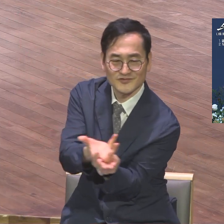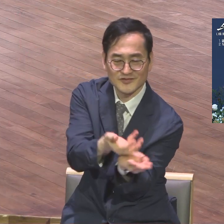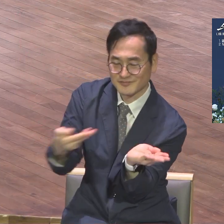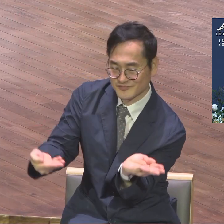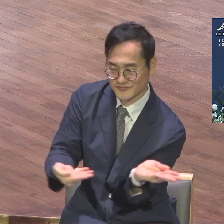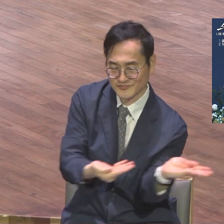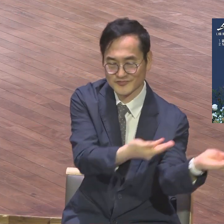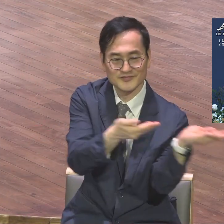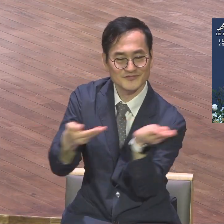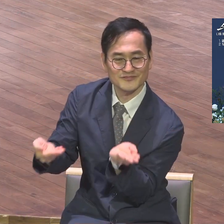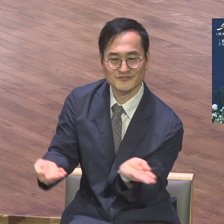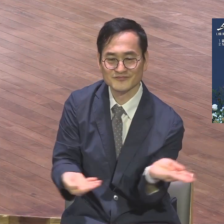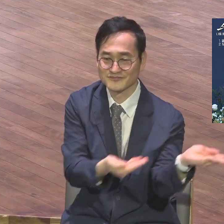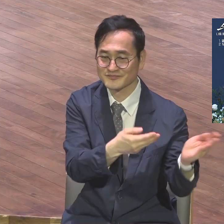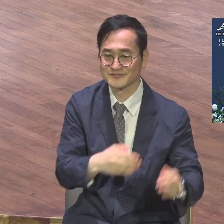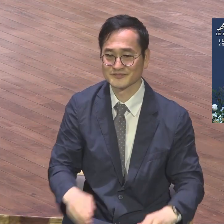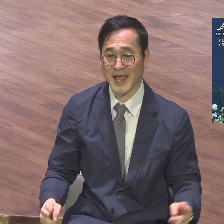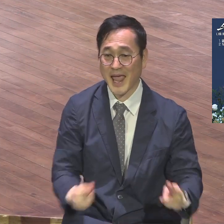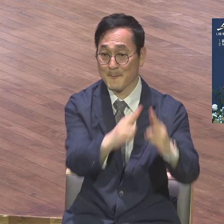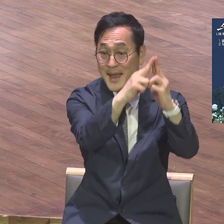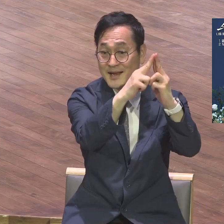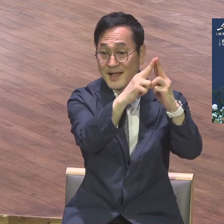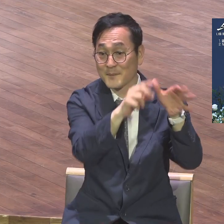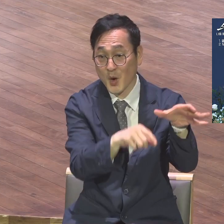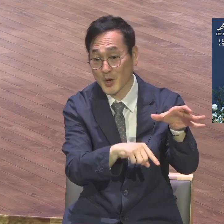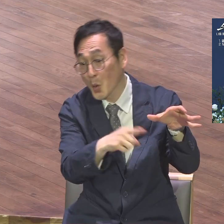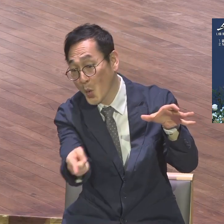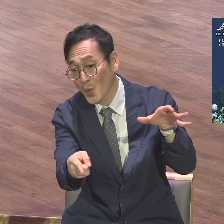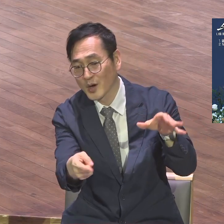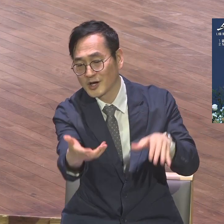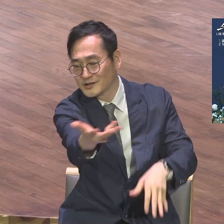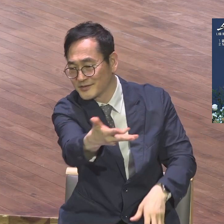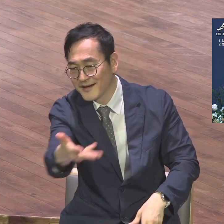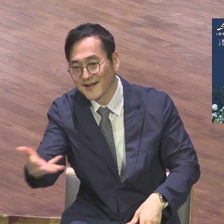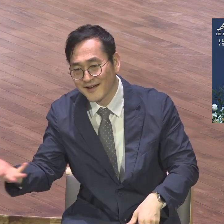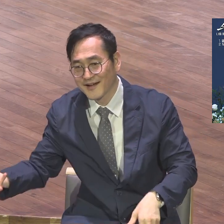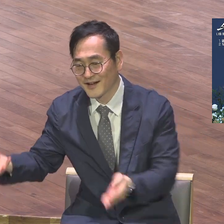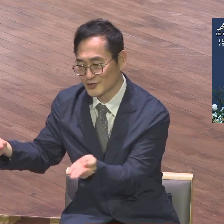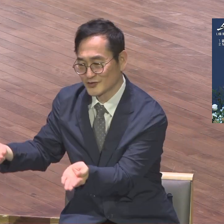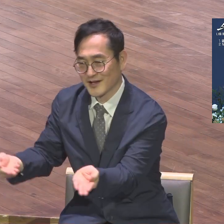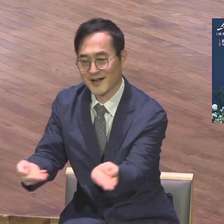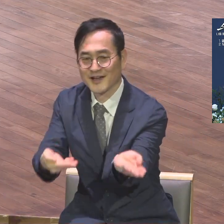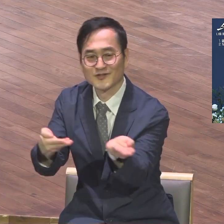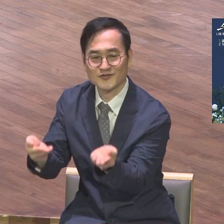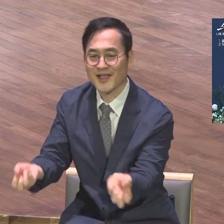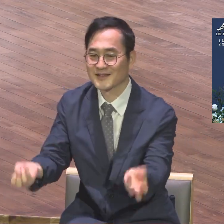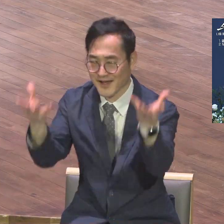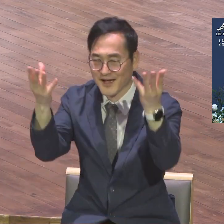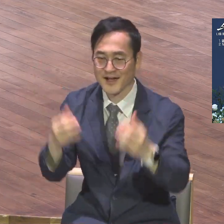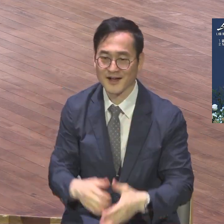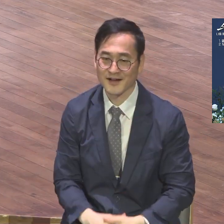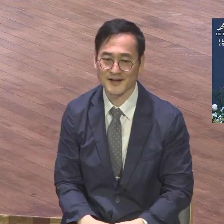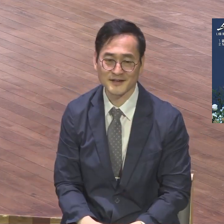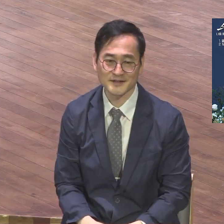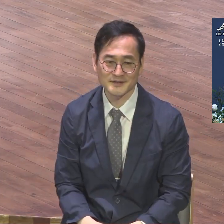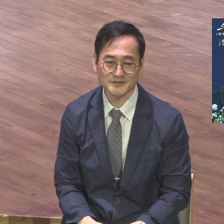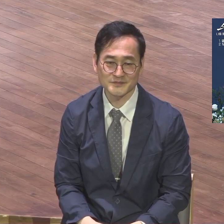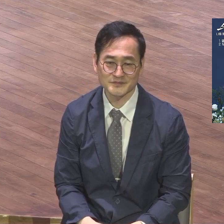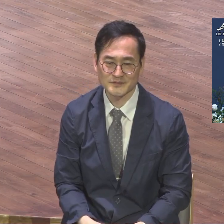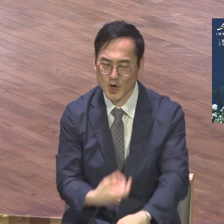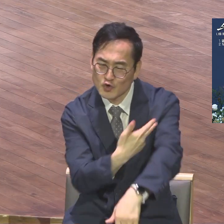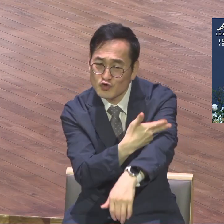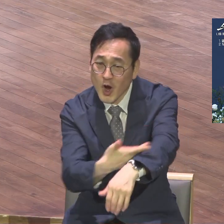돼요. 에펠탑을 중심으로 해가지고 야외 수상 이제 개막식을 하는데 수영